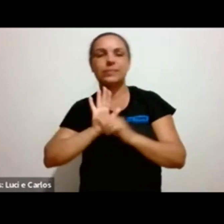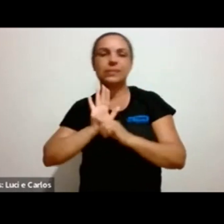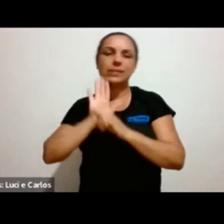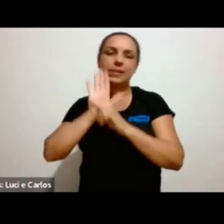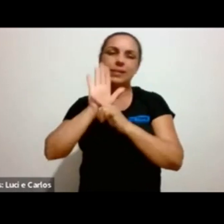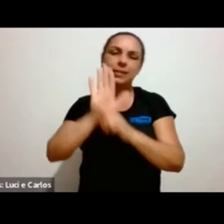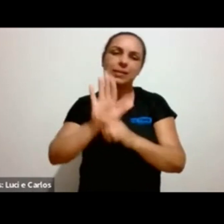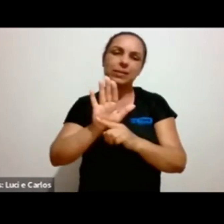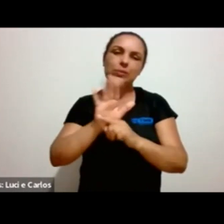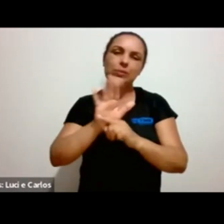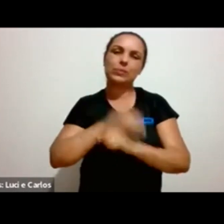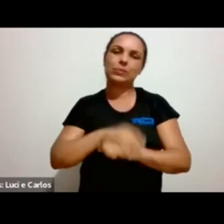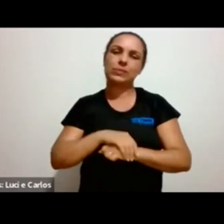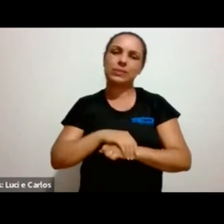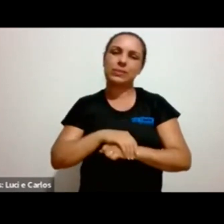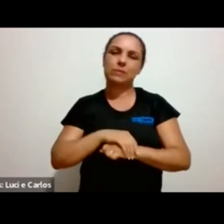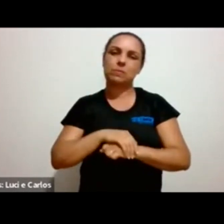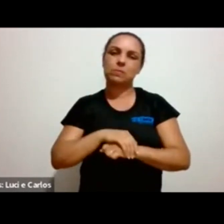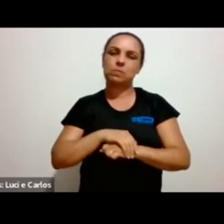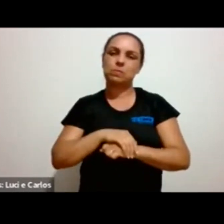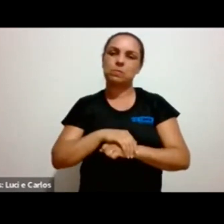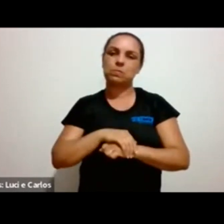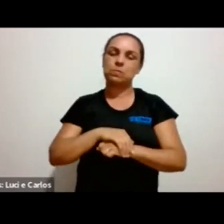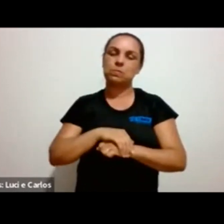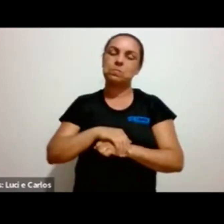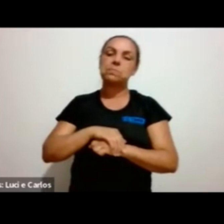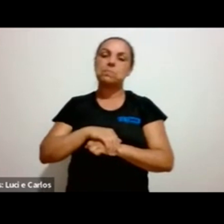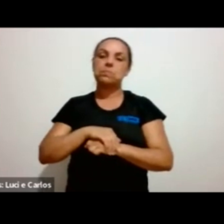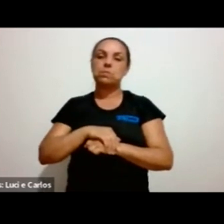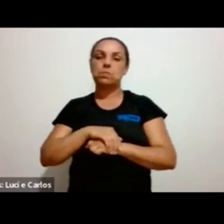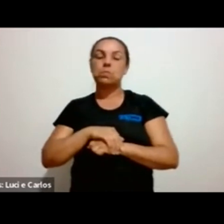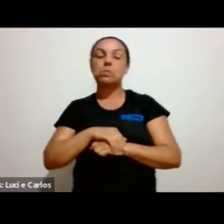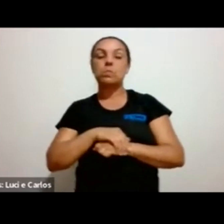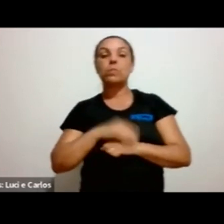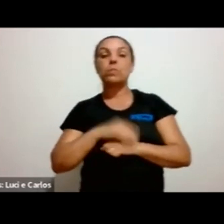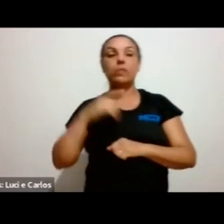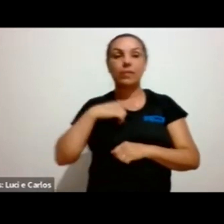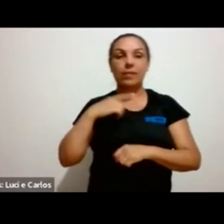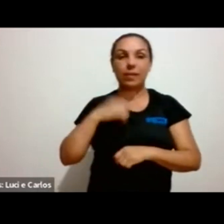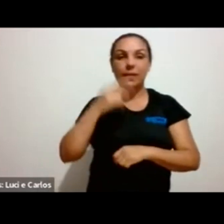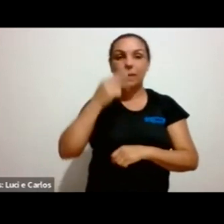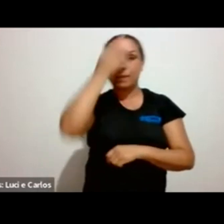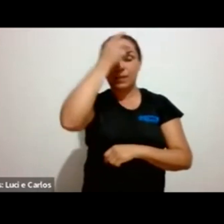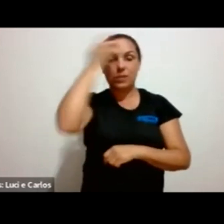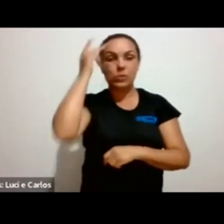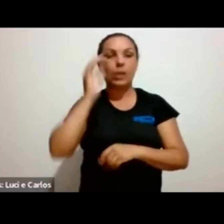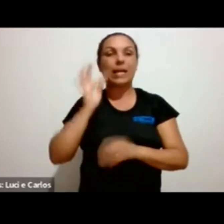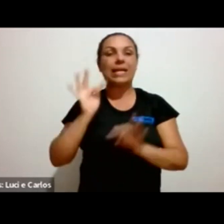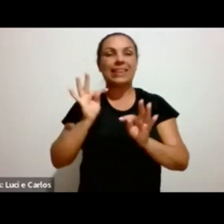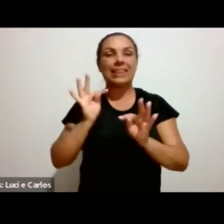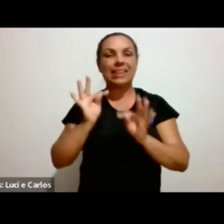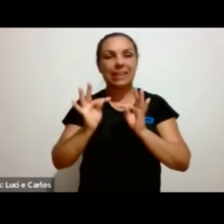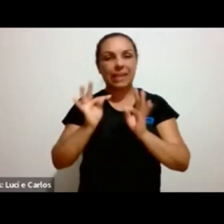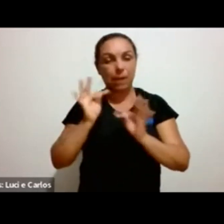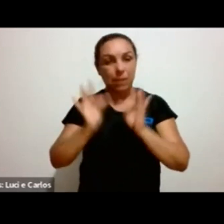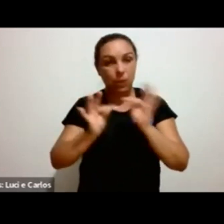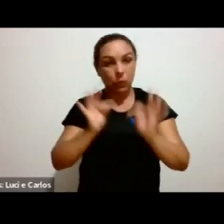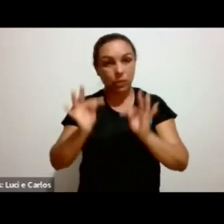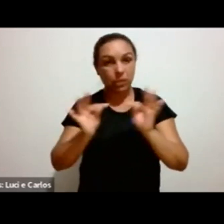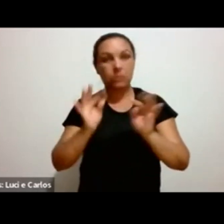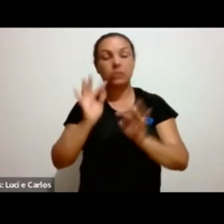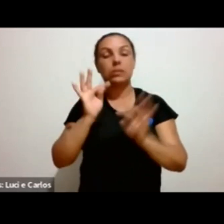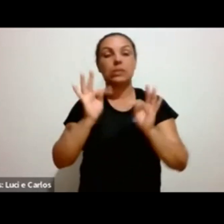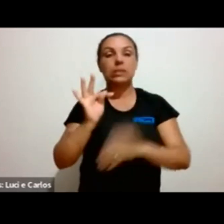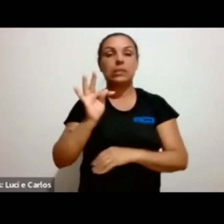dela. Quem aqui, se tiver algum terapeuta aqui no meio, sabe do que eu estou falando, né? A pessoa chega e fala assim,